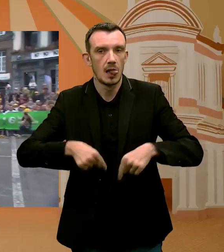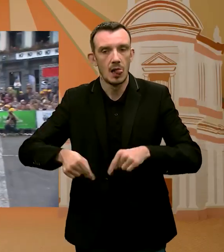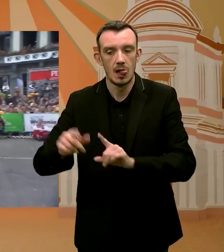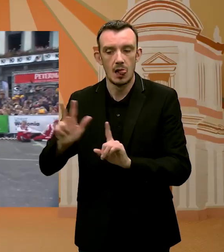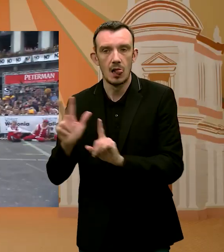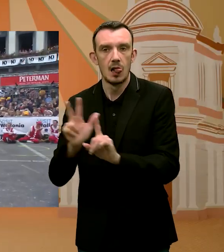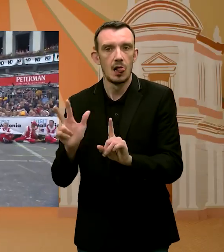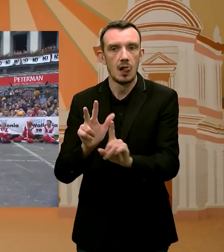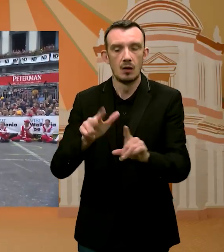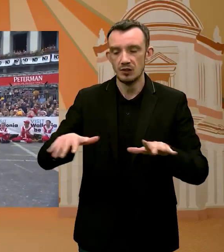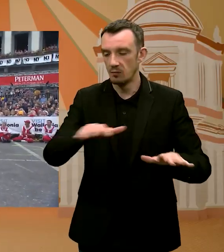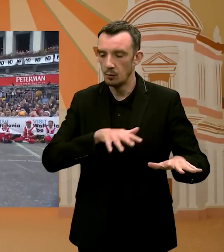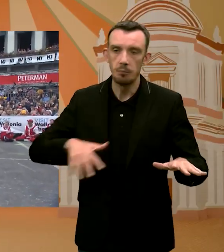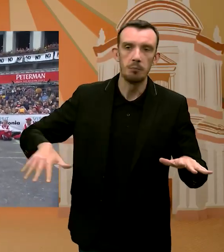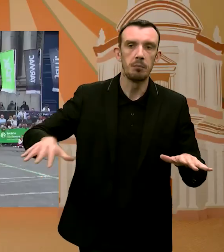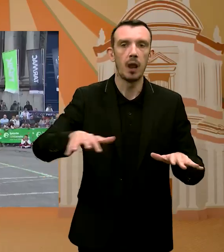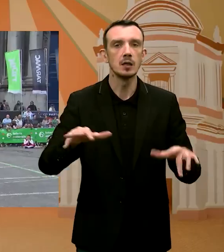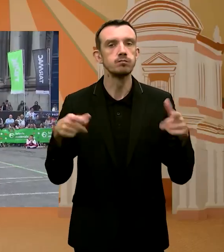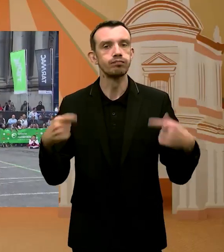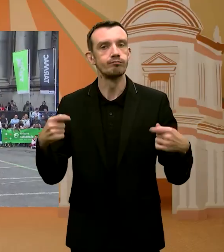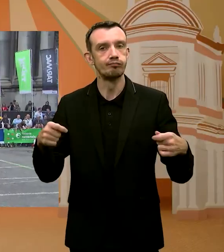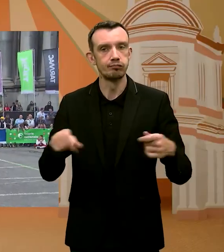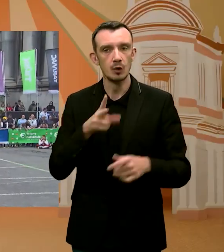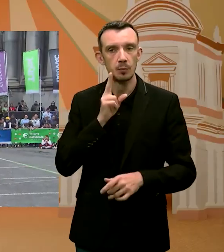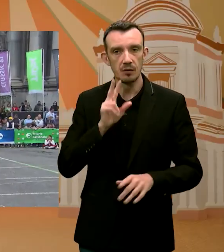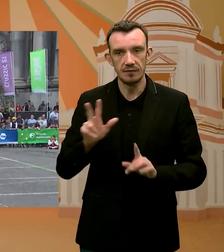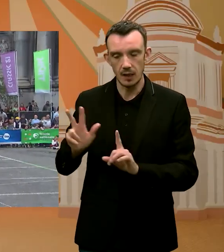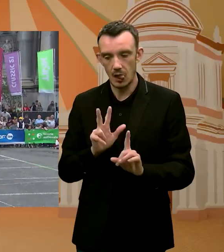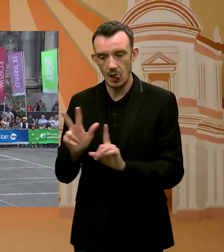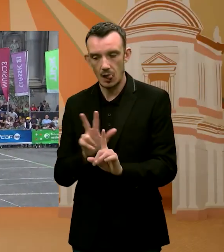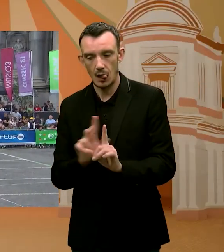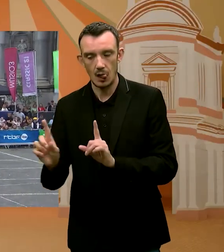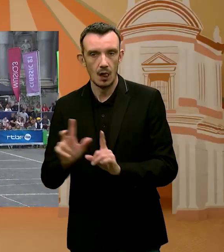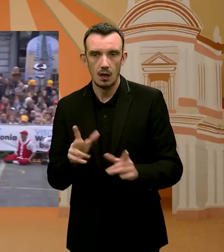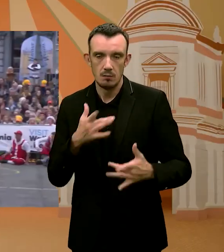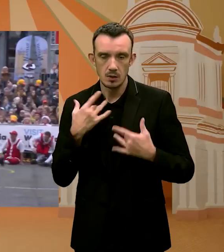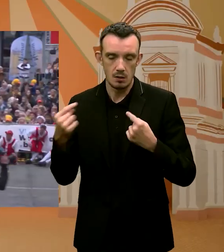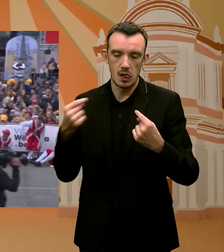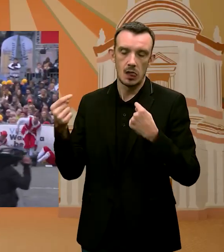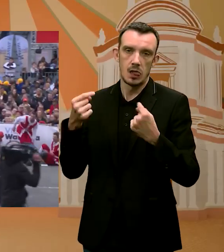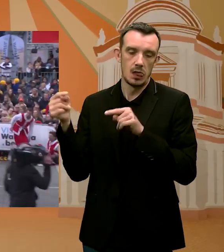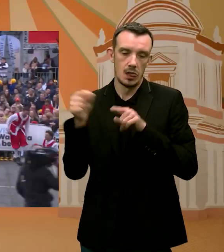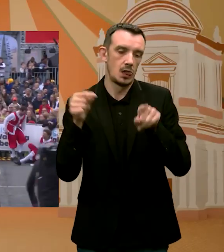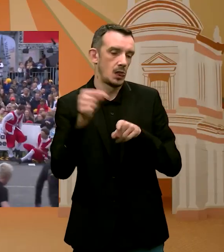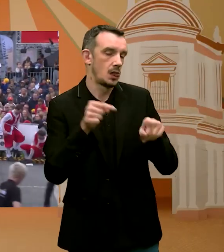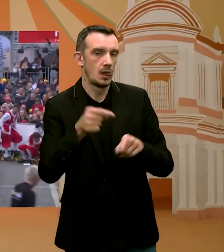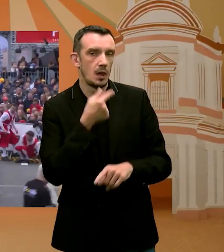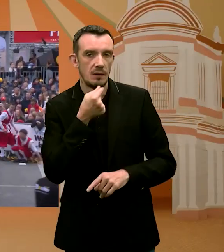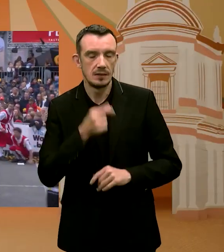plus d'espace. Donc Robin peut un peu essayer de parler, mais voilà, il va subir évidemment les assauts. Mais justement, par rapport à l'espace,